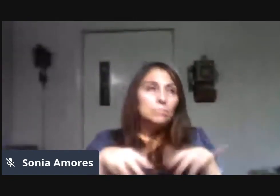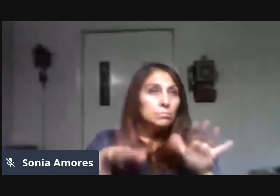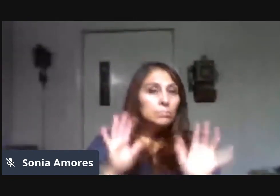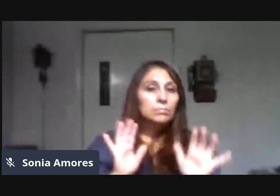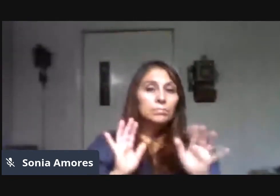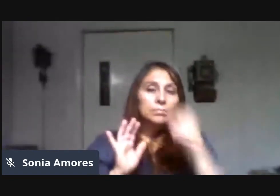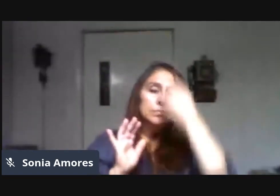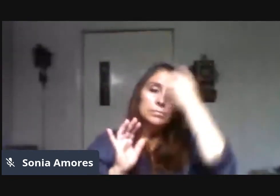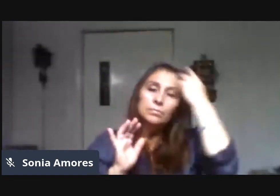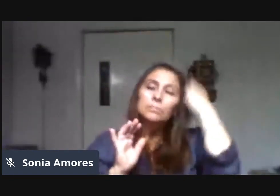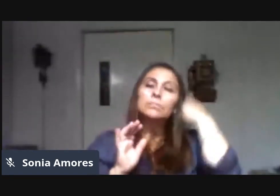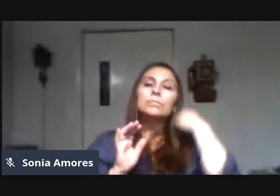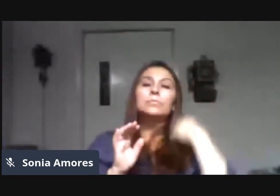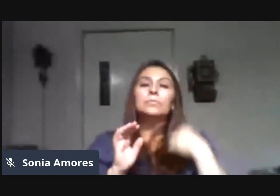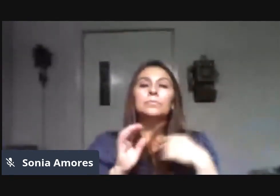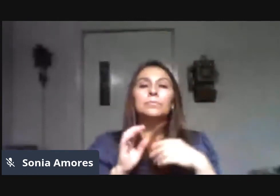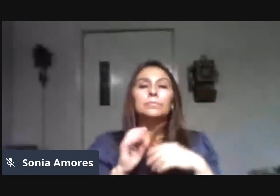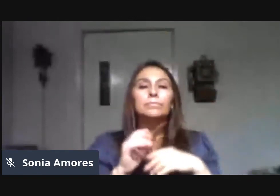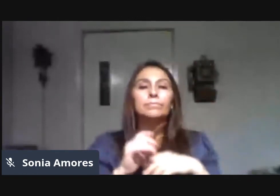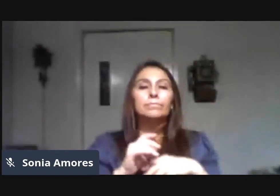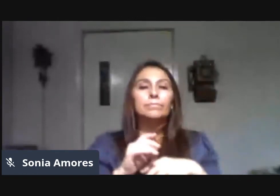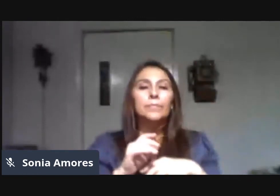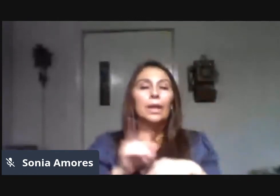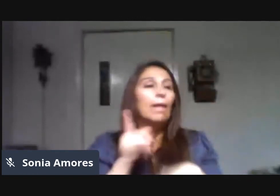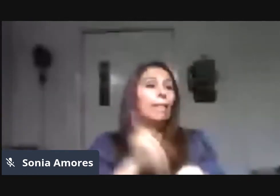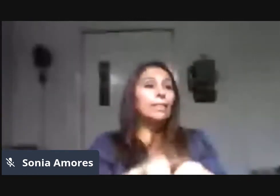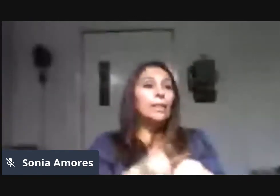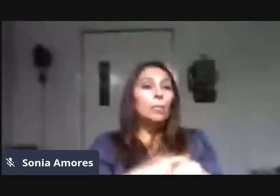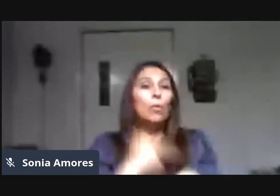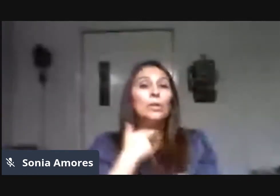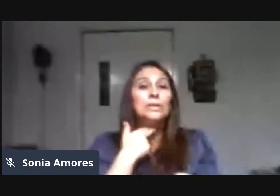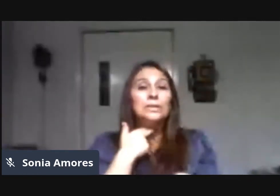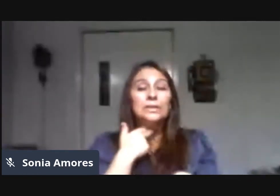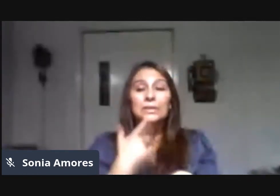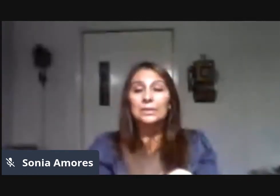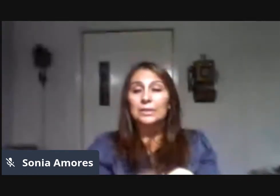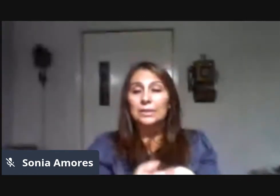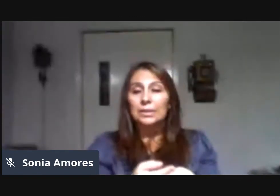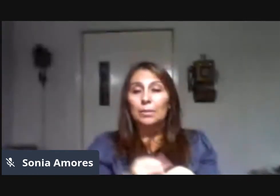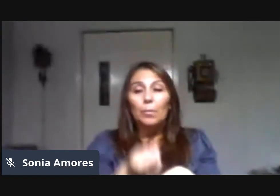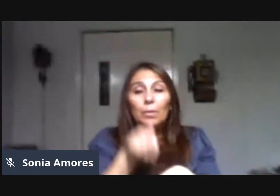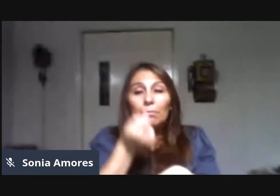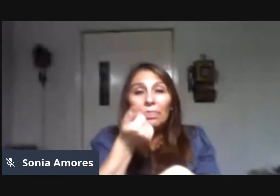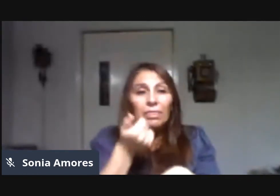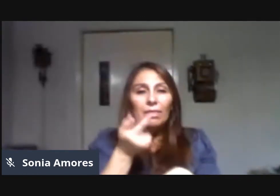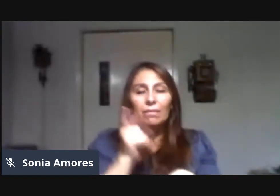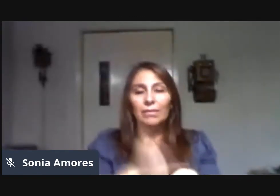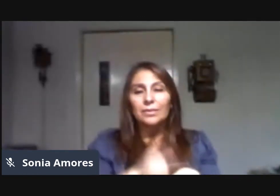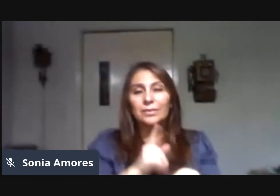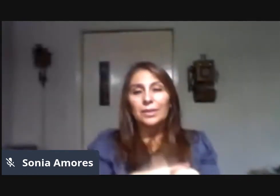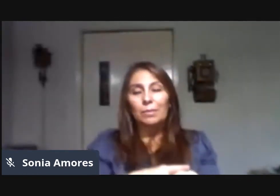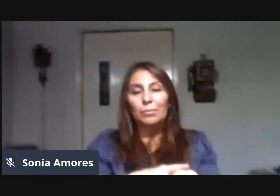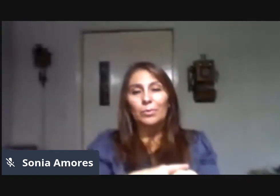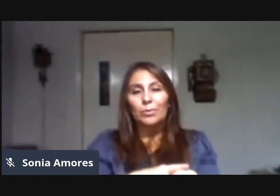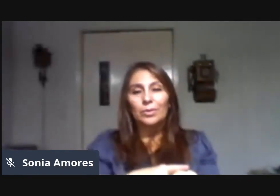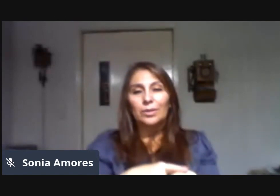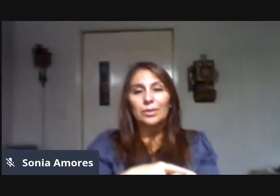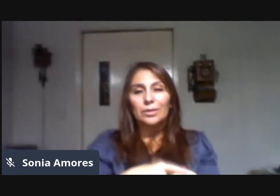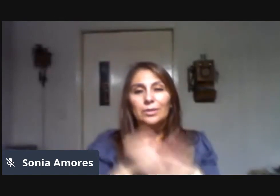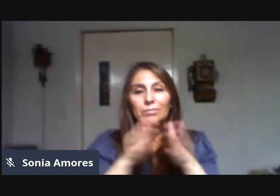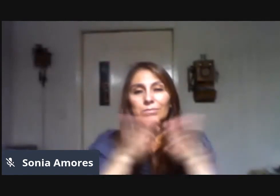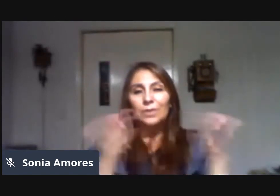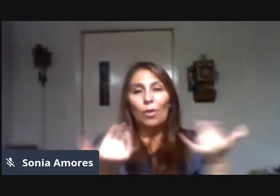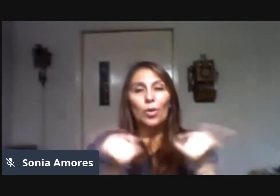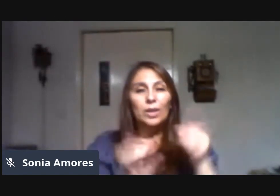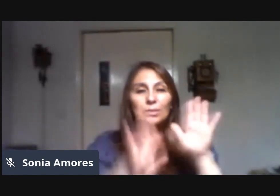bueno, desafortunadamente el tiempo se nos agota, el tiempo es muy, muy reducido y este espacio, pues como es de participación para